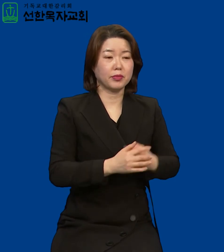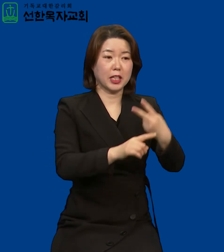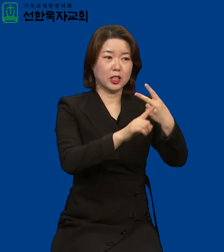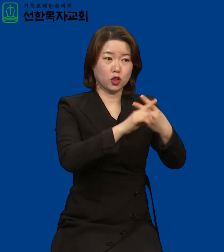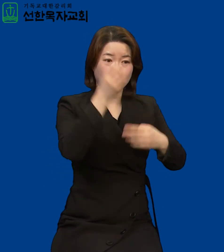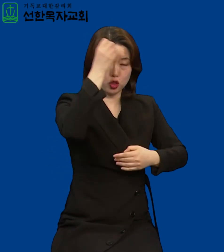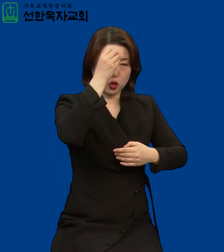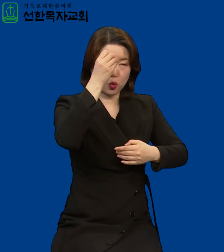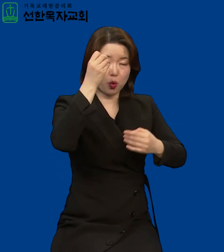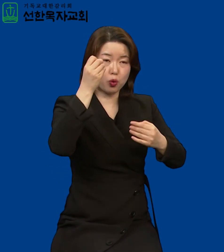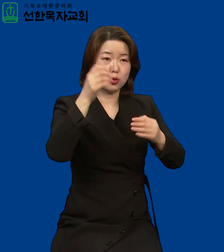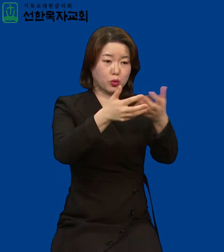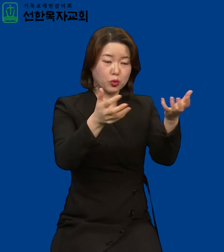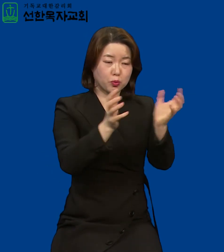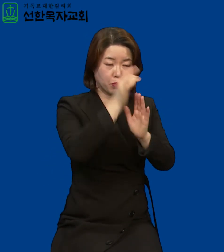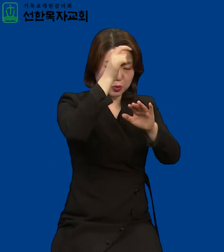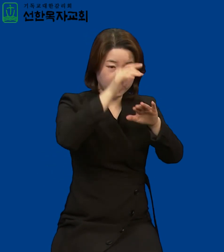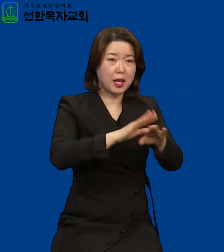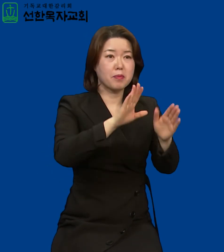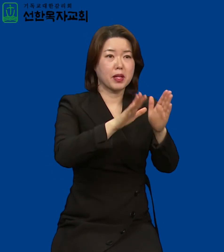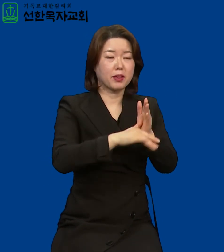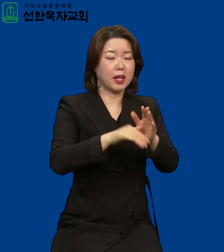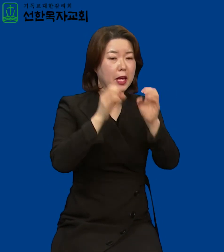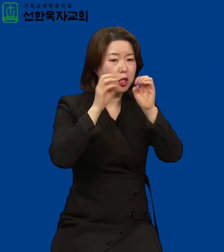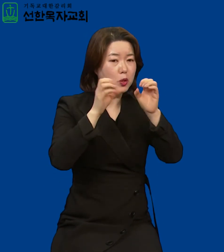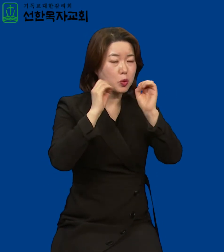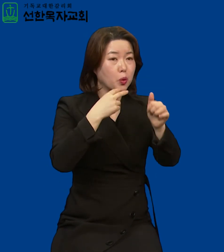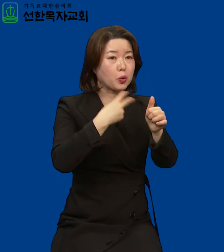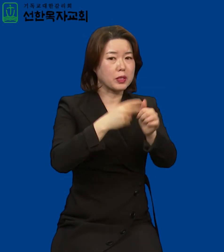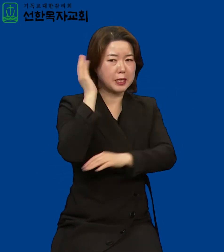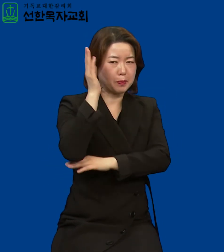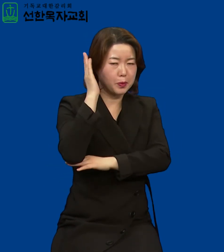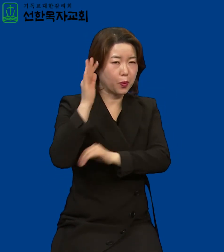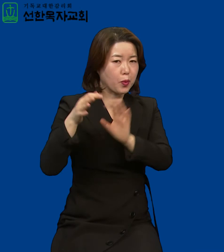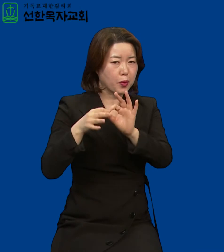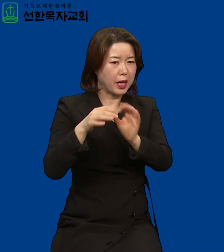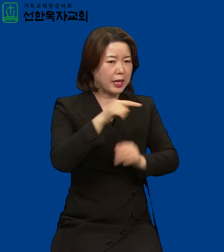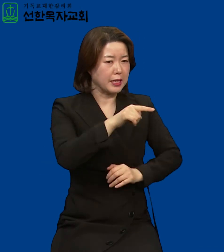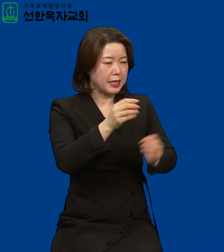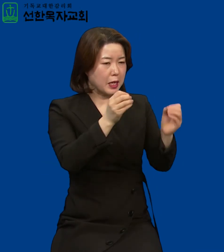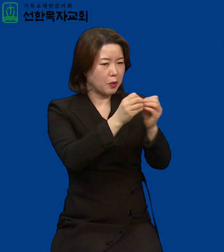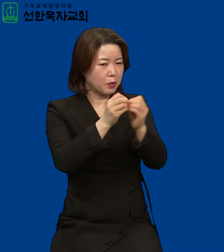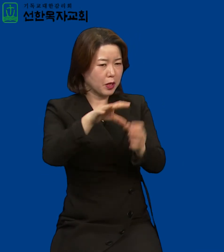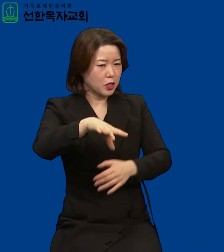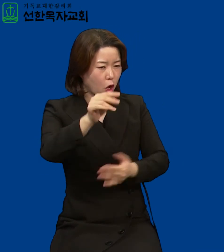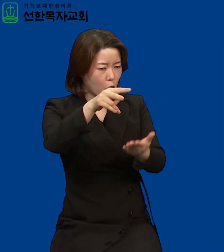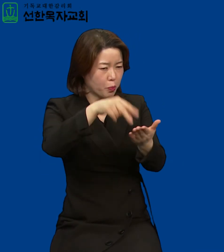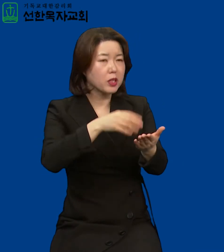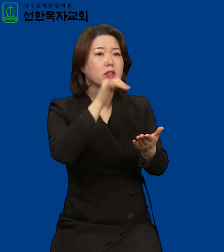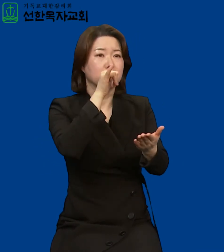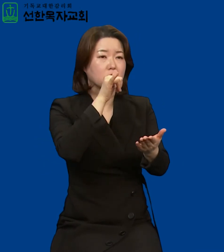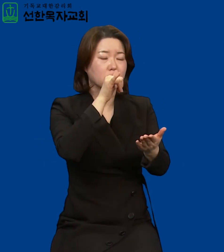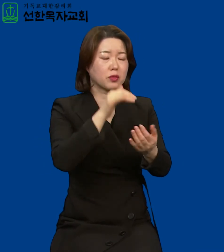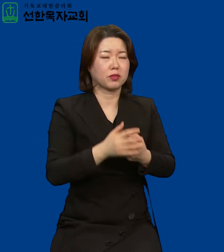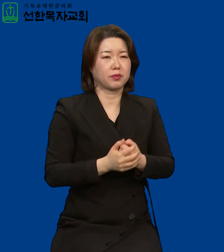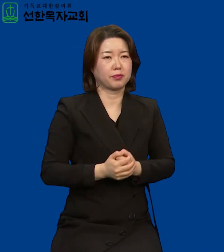예배 때 전도사님이 하시는 설교를 통하여 이 성경을 처음 읽었어요.